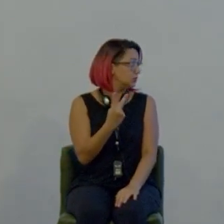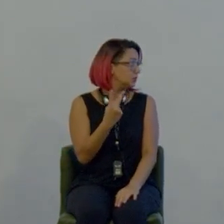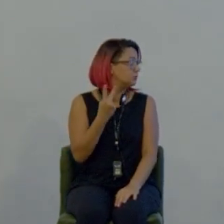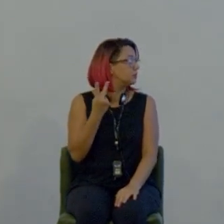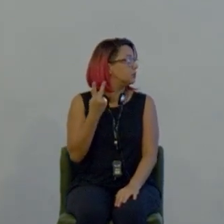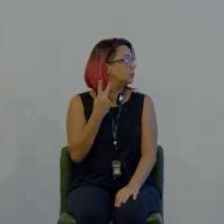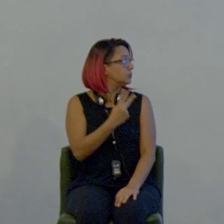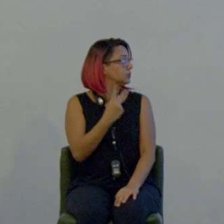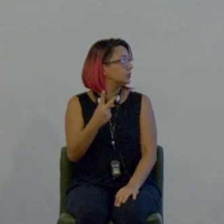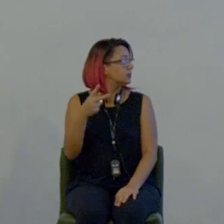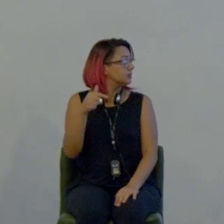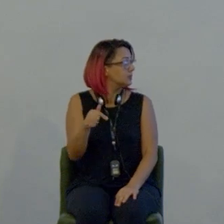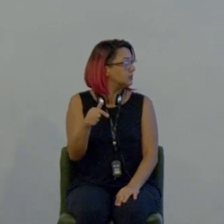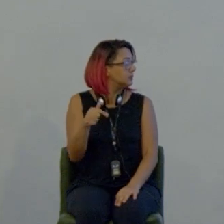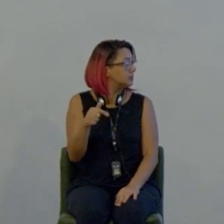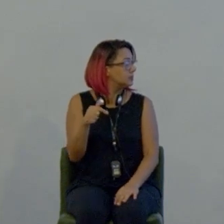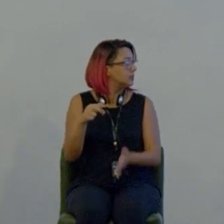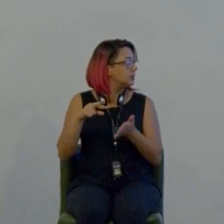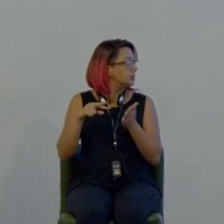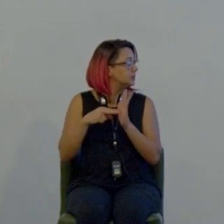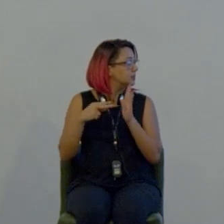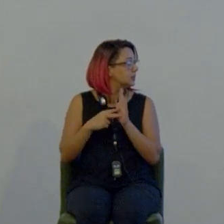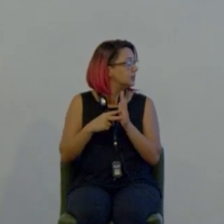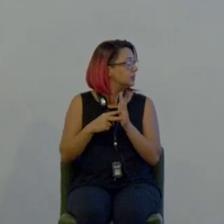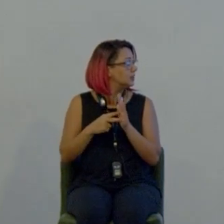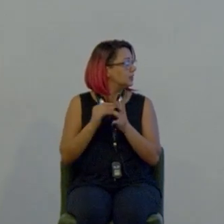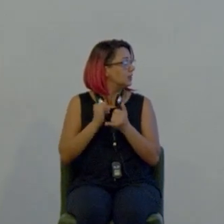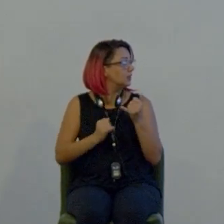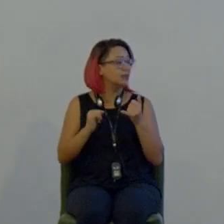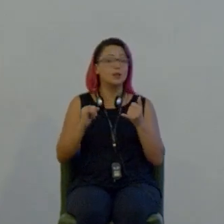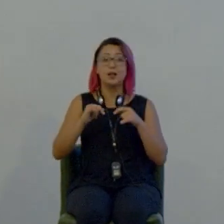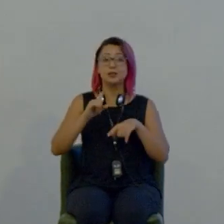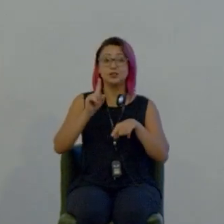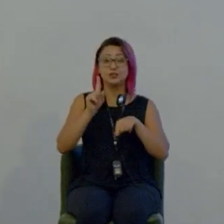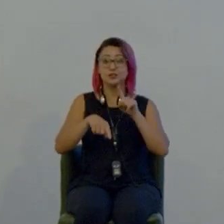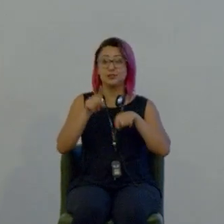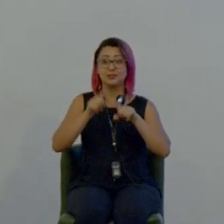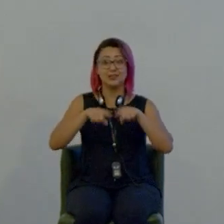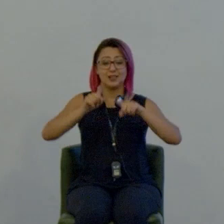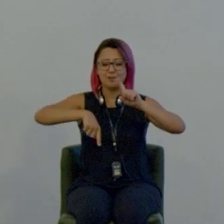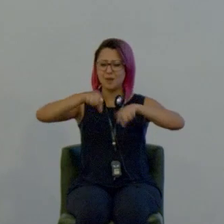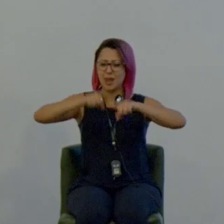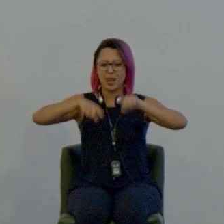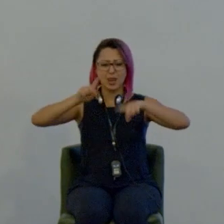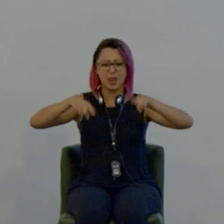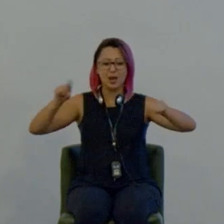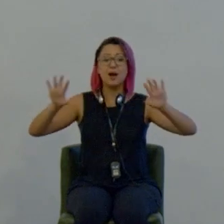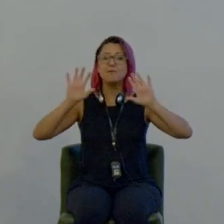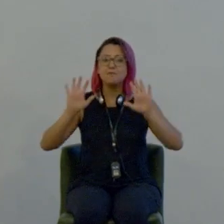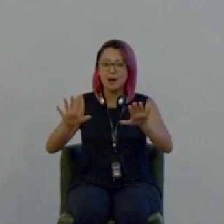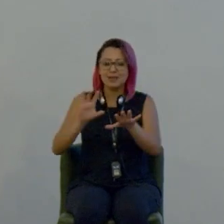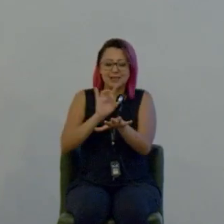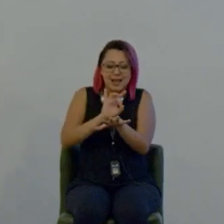1,4%, corresponde a quase metade de todas as árvores da Amazônia. Então tem muita diversidade, tem muita espécie diferente, mas uma parcela muito pequena